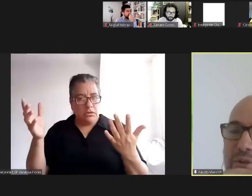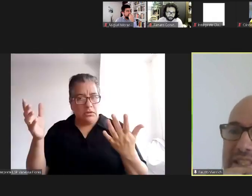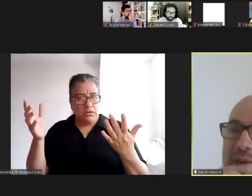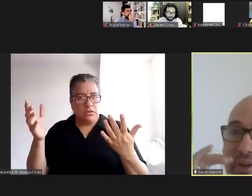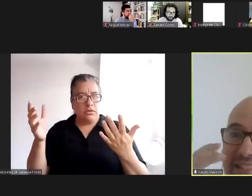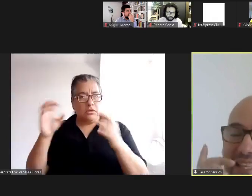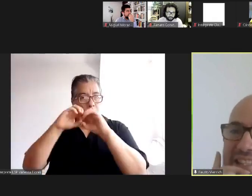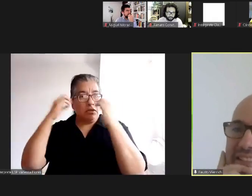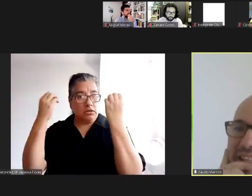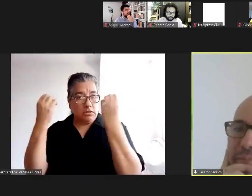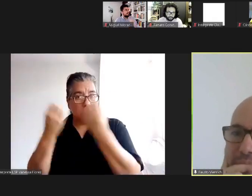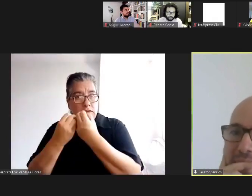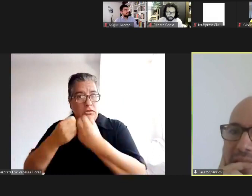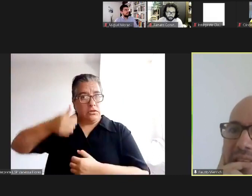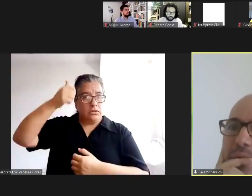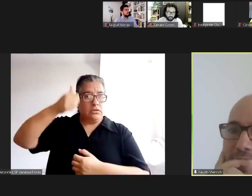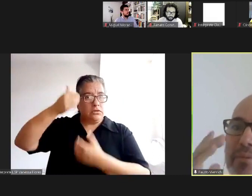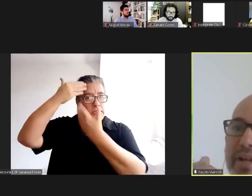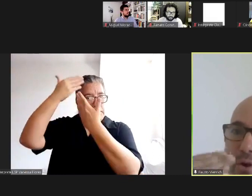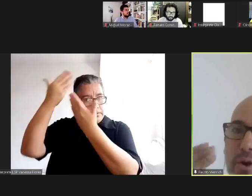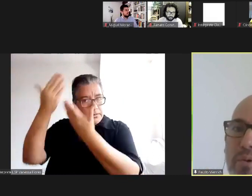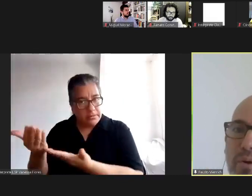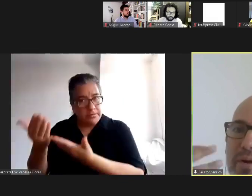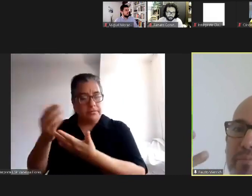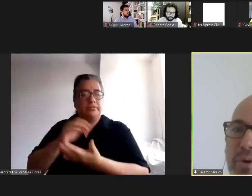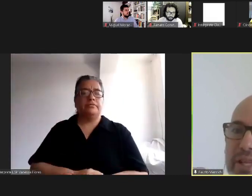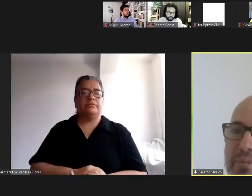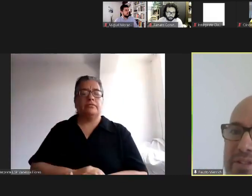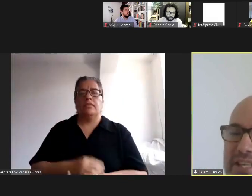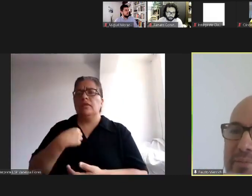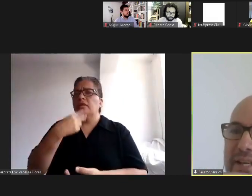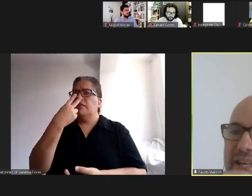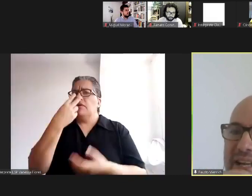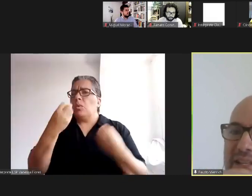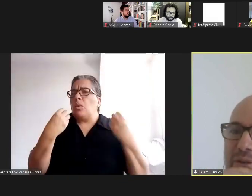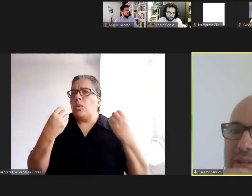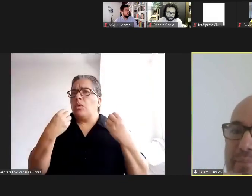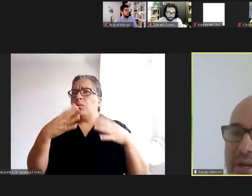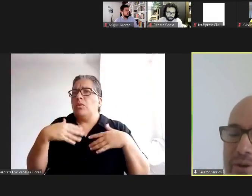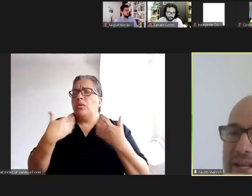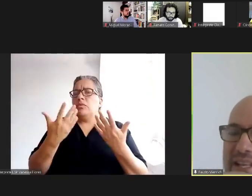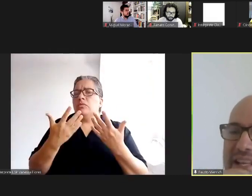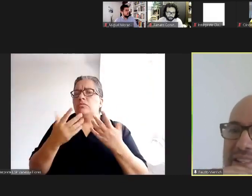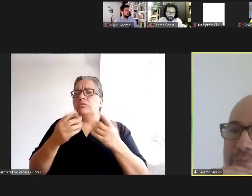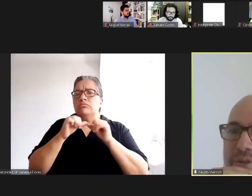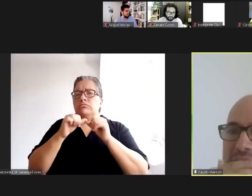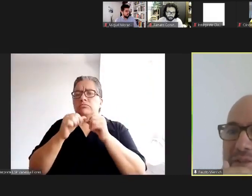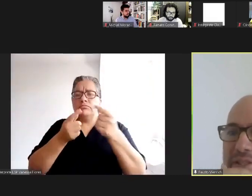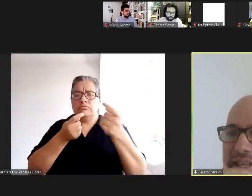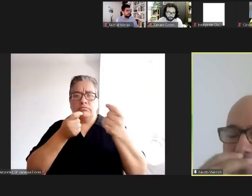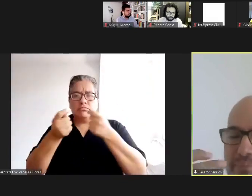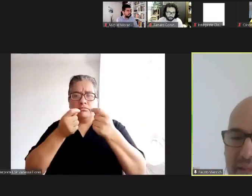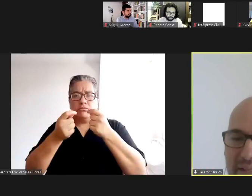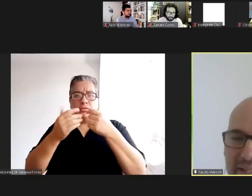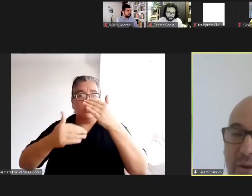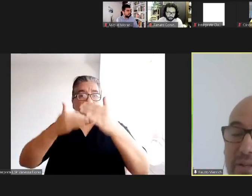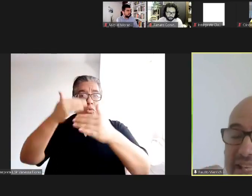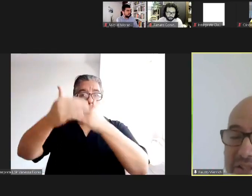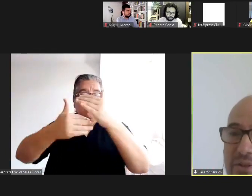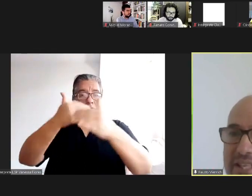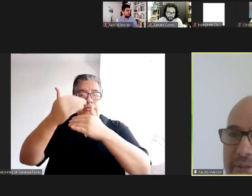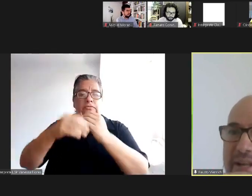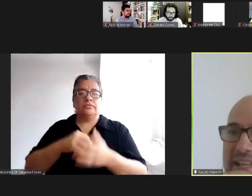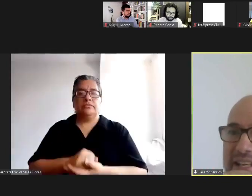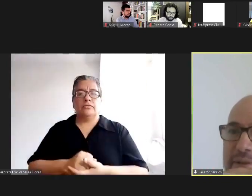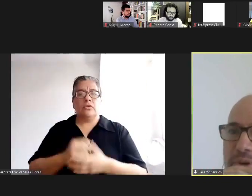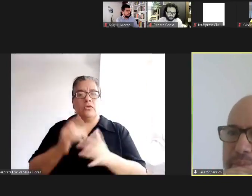entidades autorizadas por excelencia, y bueno, y ver cómo podemos seguir manejando de la mejor manera este proceso de